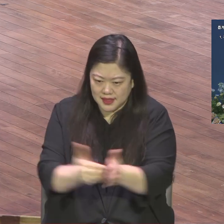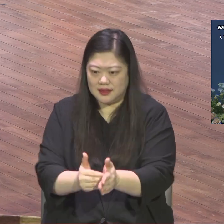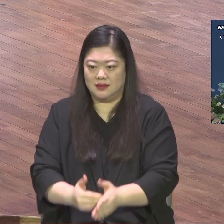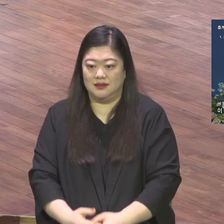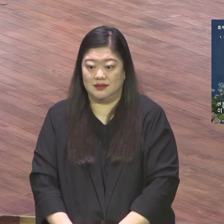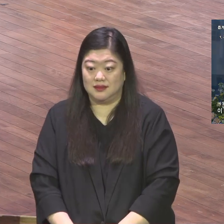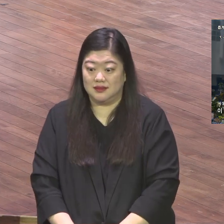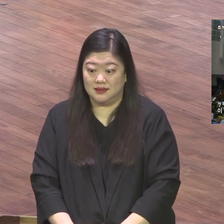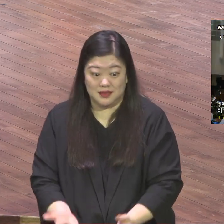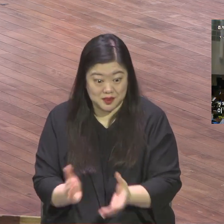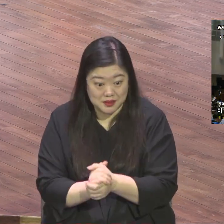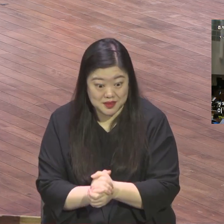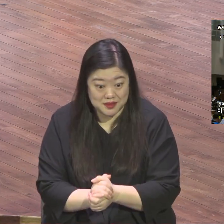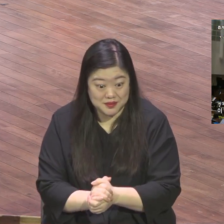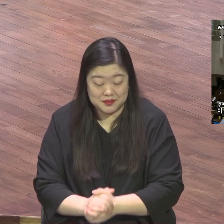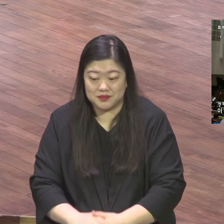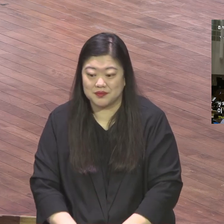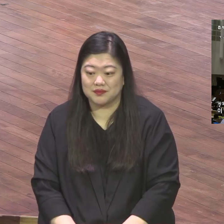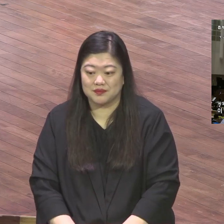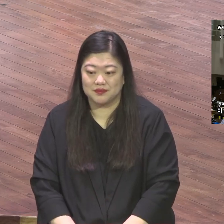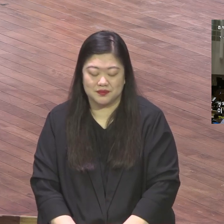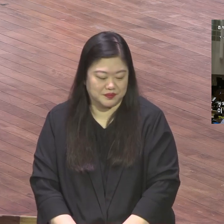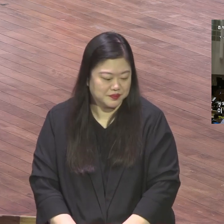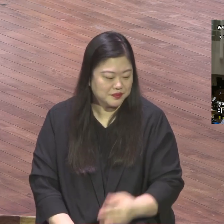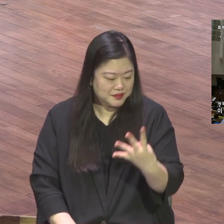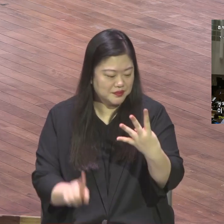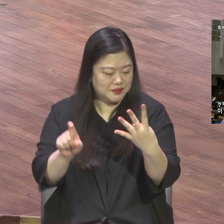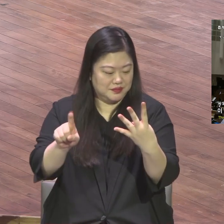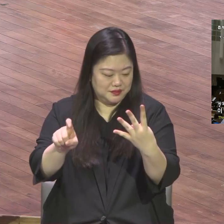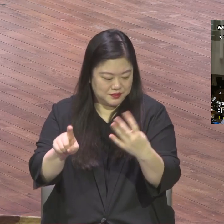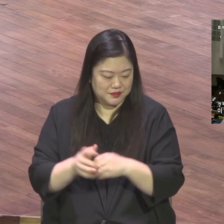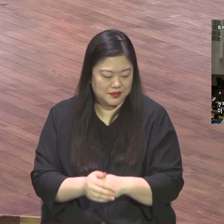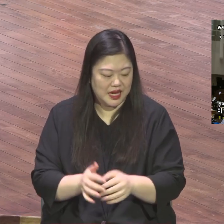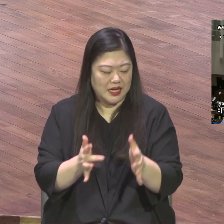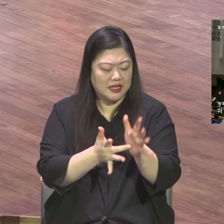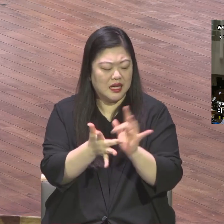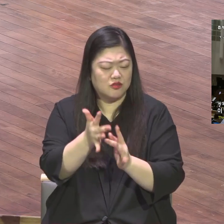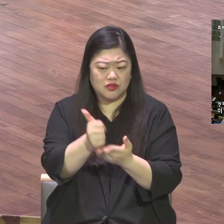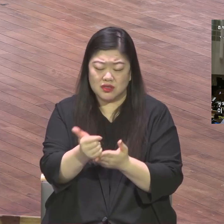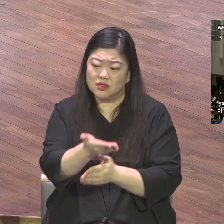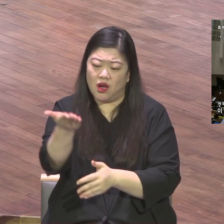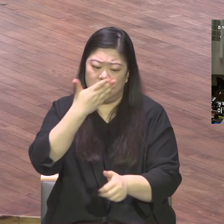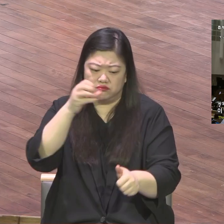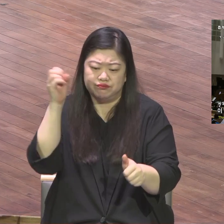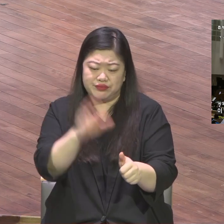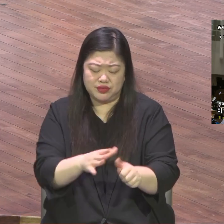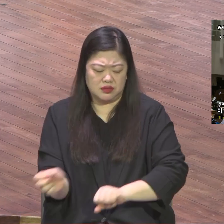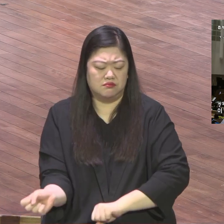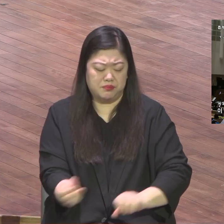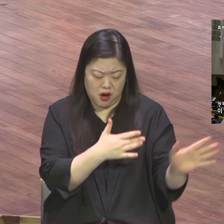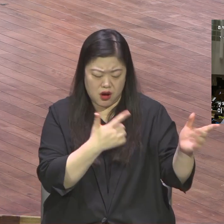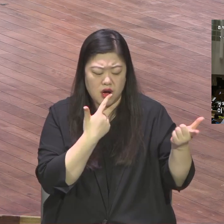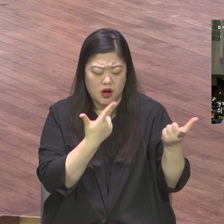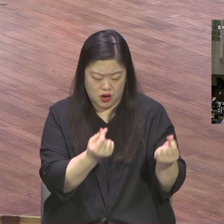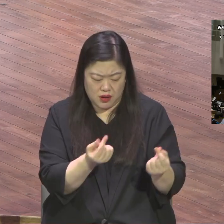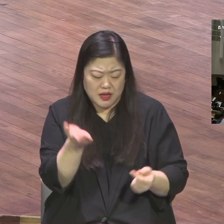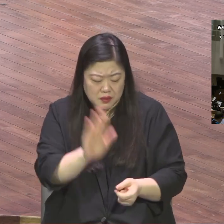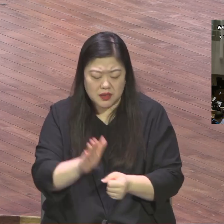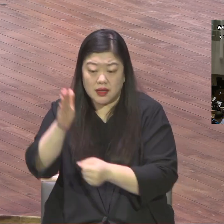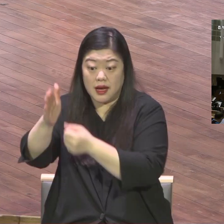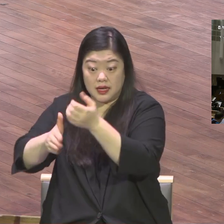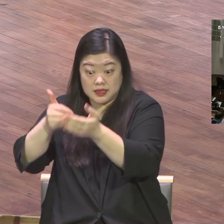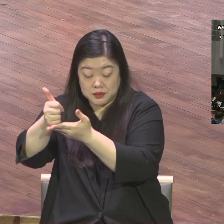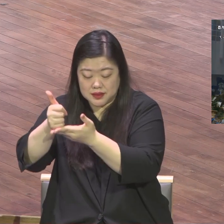11절 보세요. 이 예수는 너희 건축자들이 버린 돌로서 집 모퉁이의 머리돌이 되었느니라.